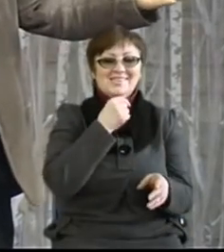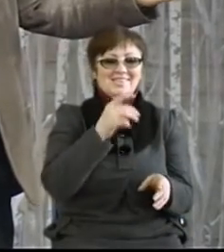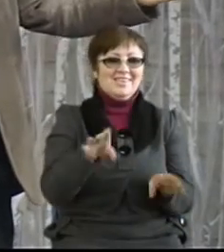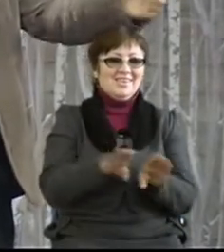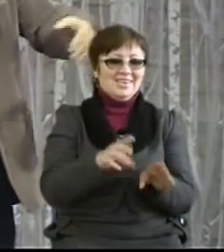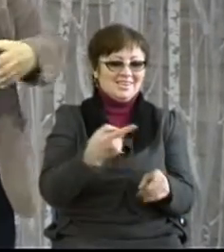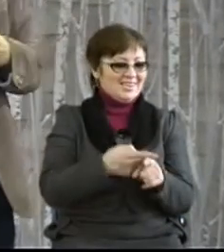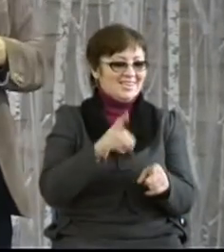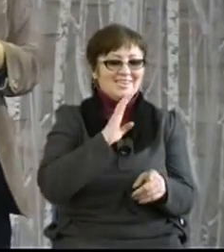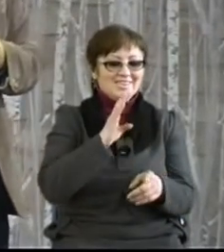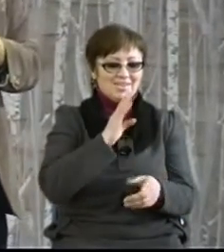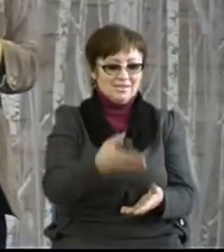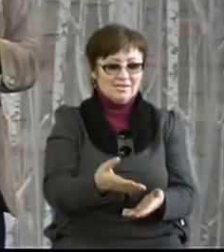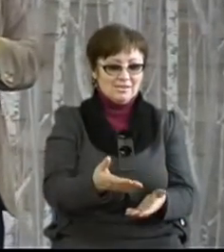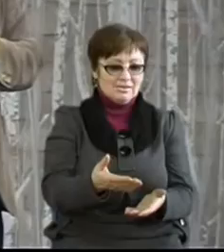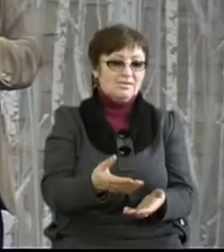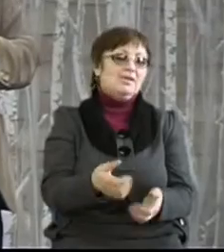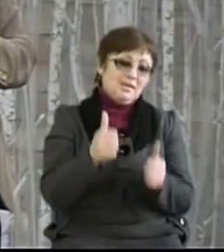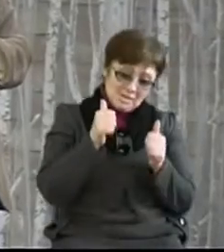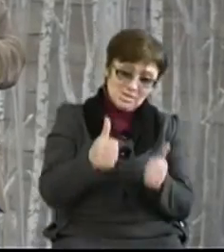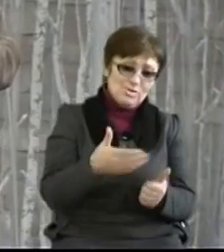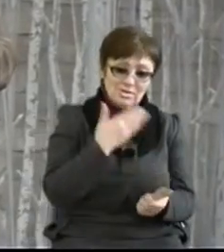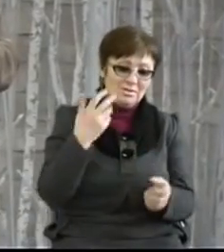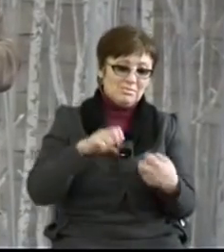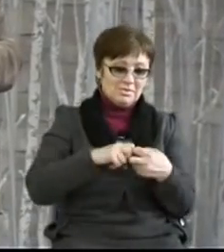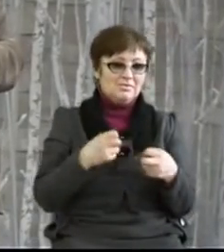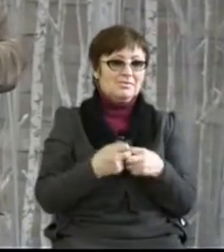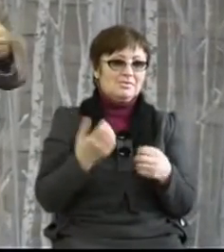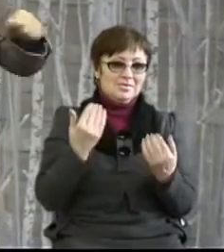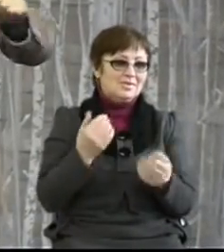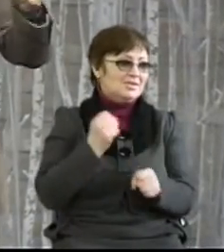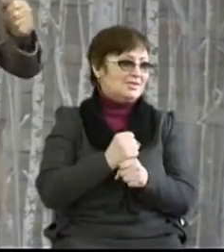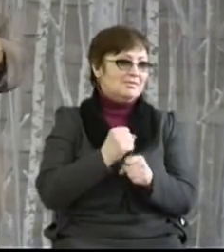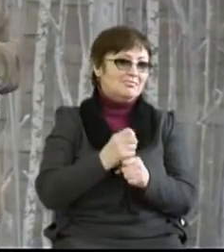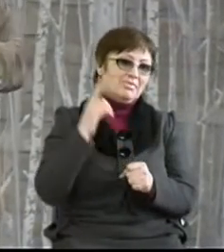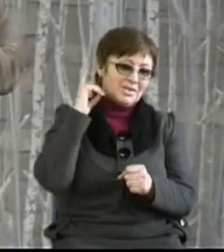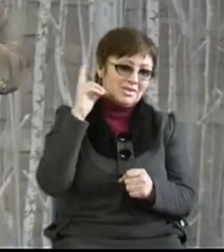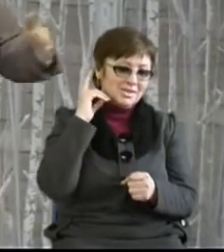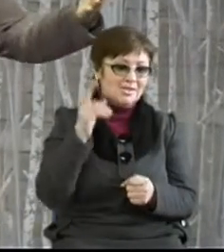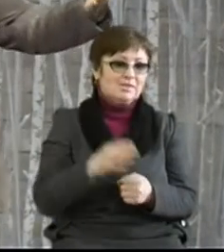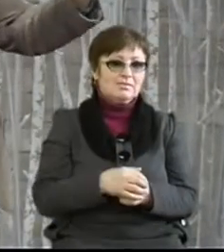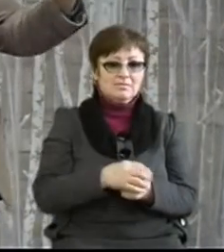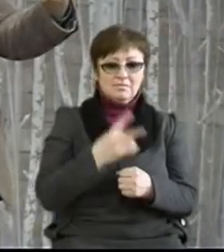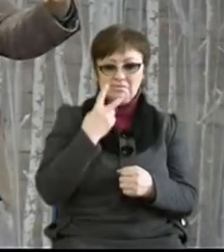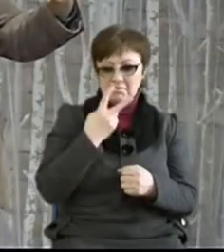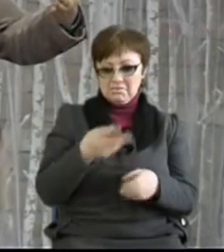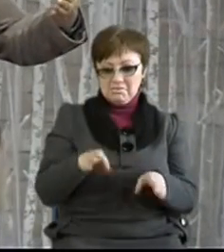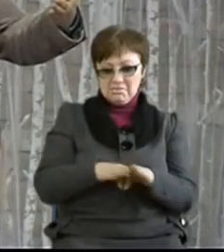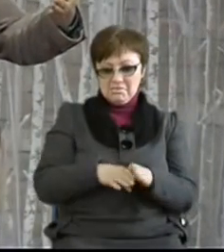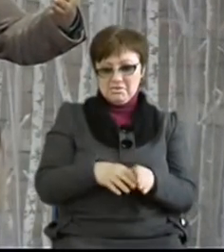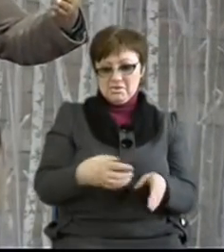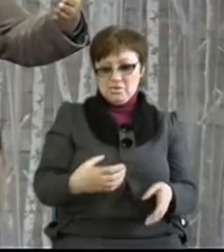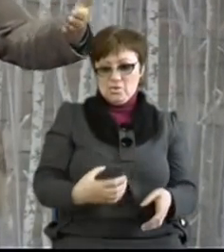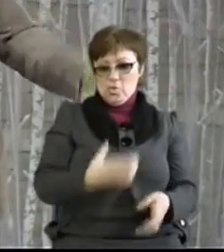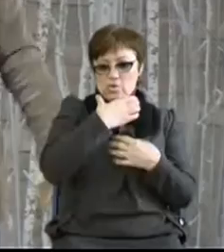эта девушка здесь». Ну, хорошо, нет проблем, сейчас сделаем. Постригли, посмотрела, сравнила,